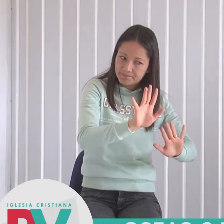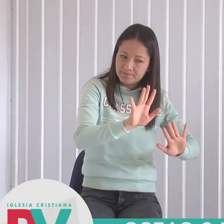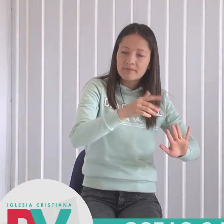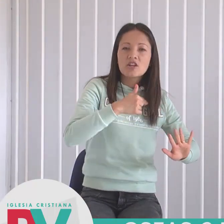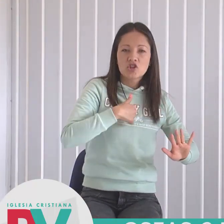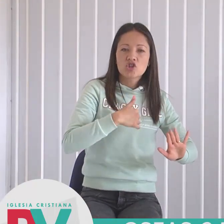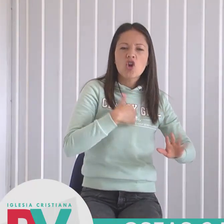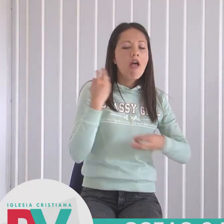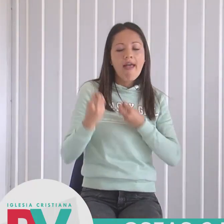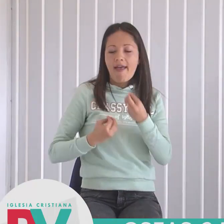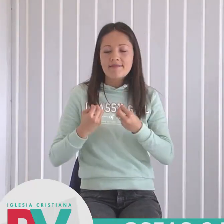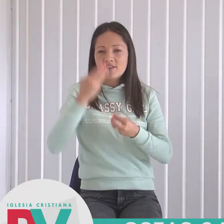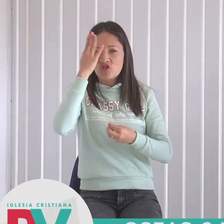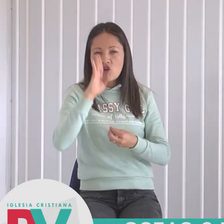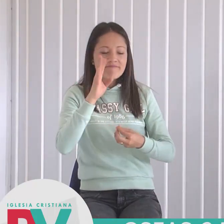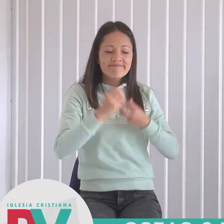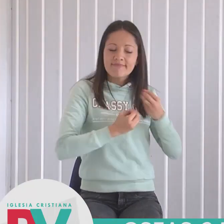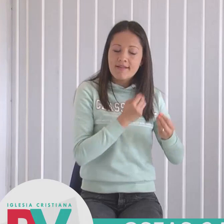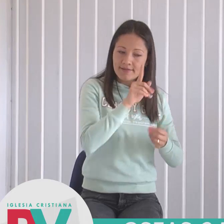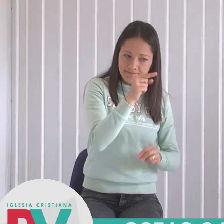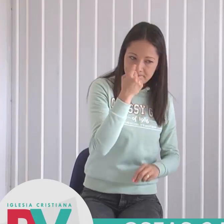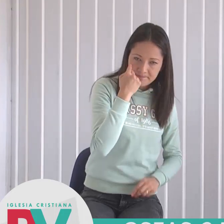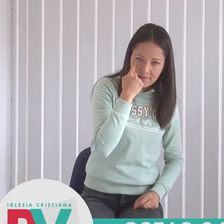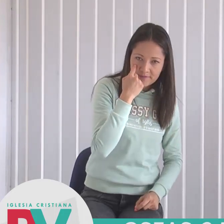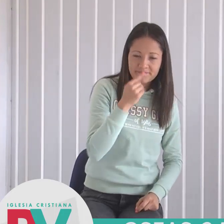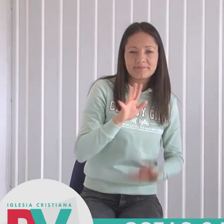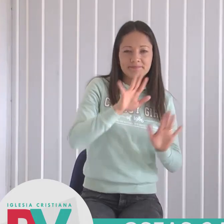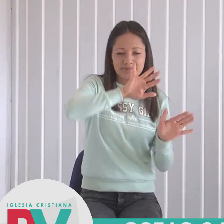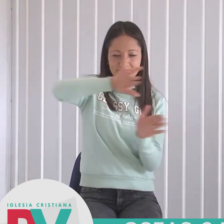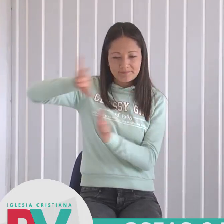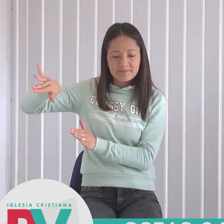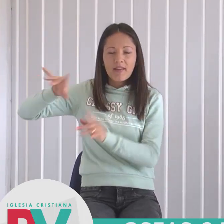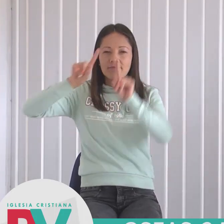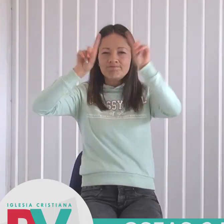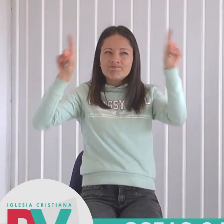obrar de él. ¿Cómo obraría usted?